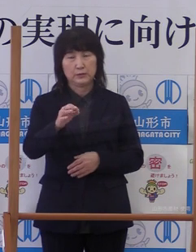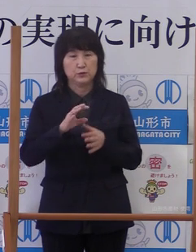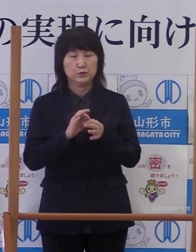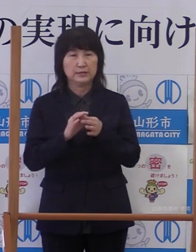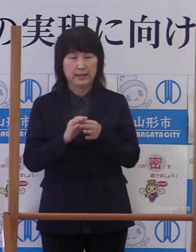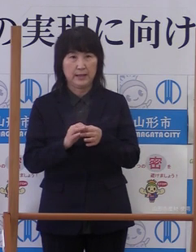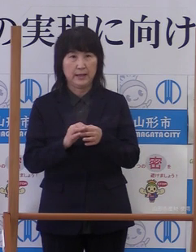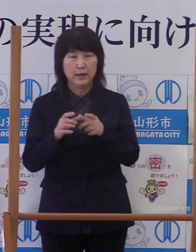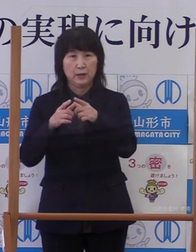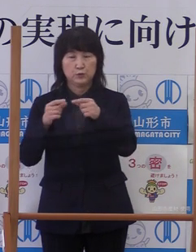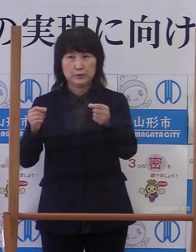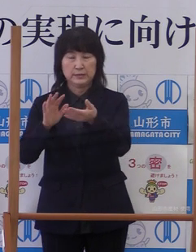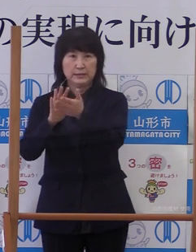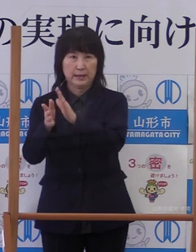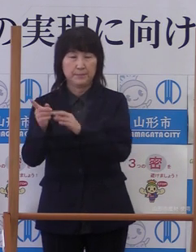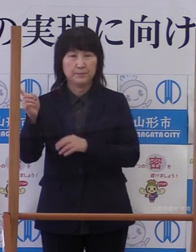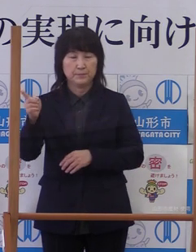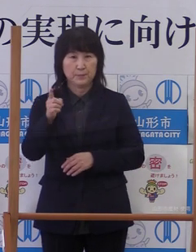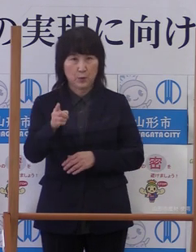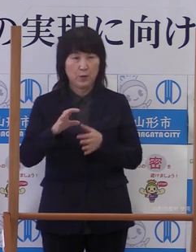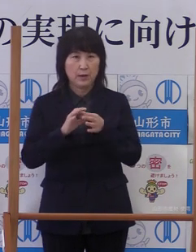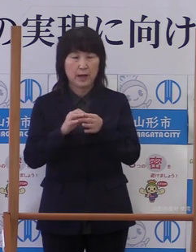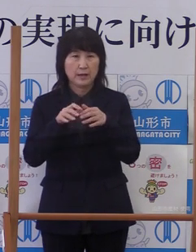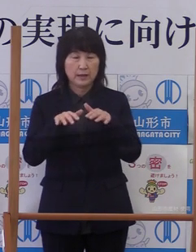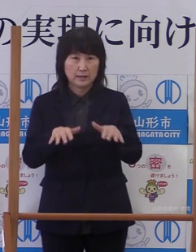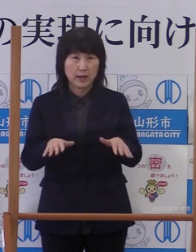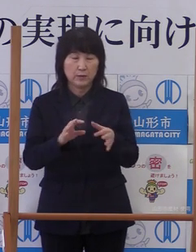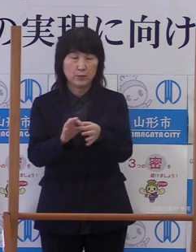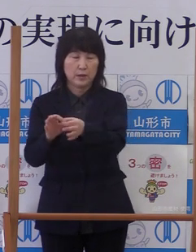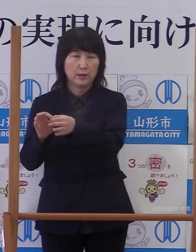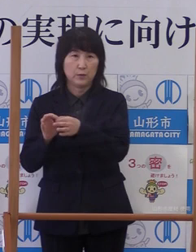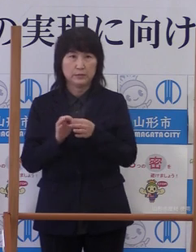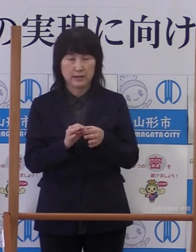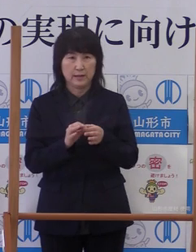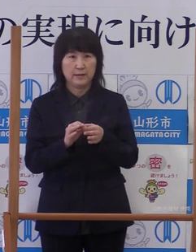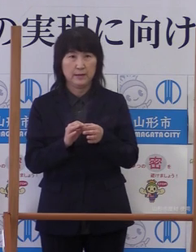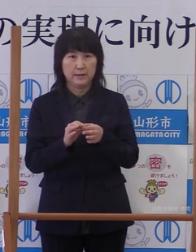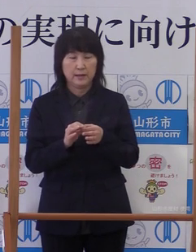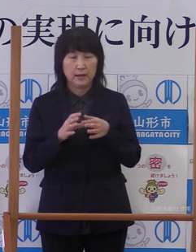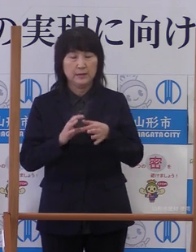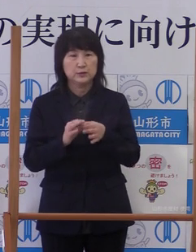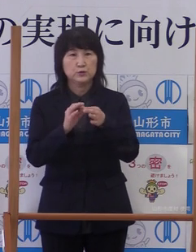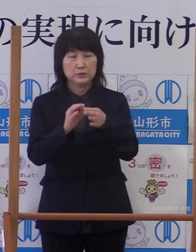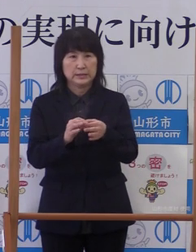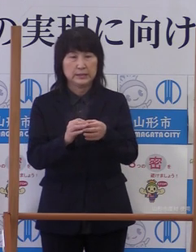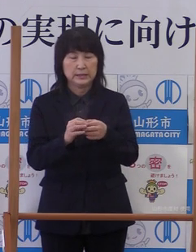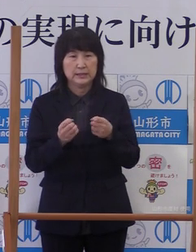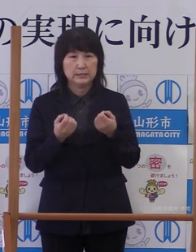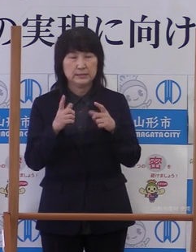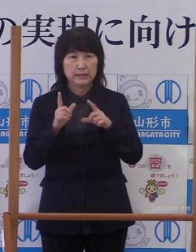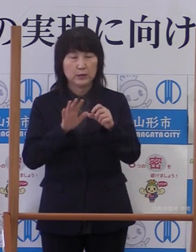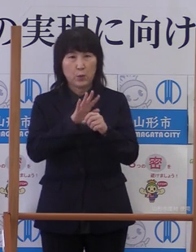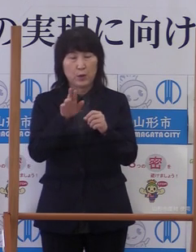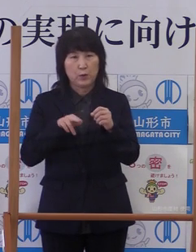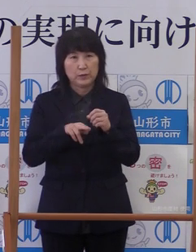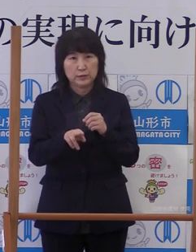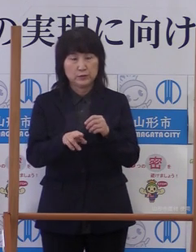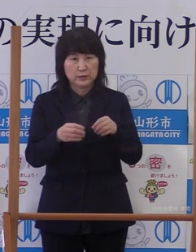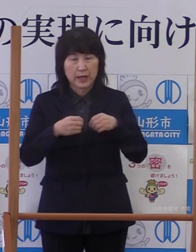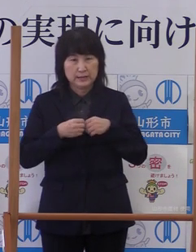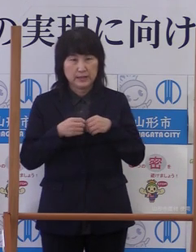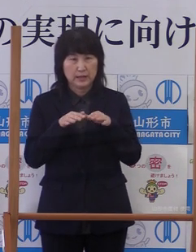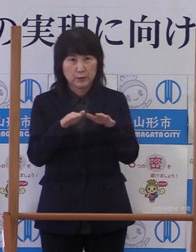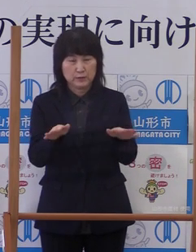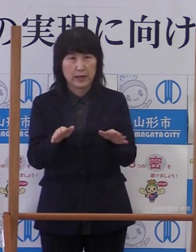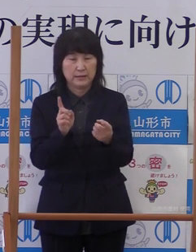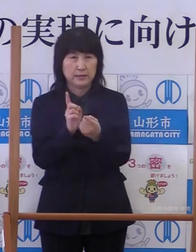ては国県をはじめとする関係機関と連携し、引き続き新型コロナウイルスの感染拡大